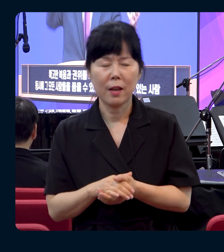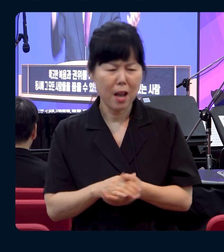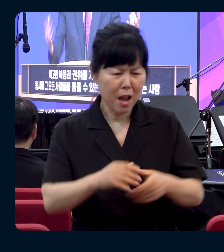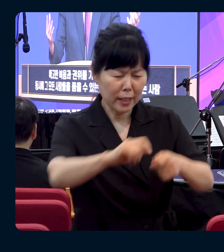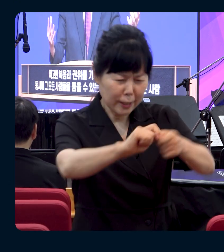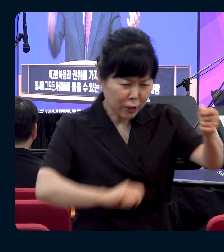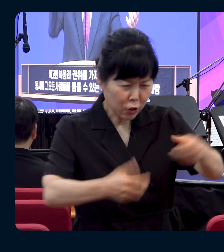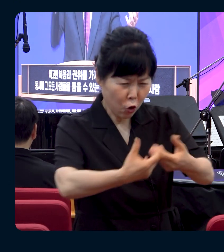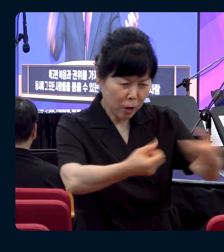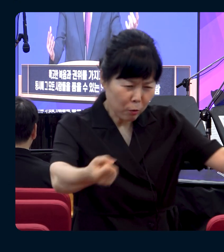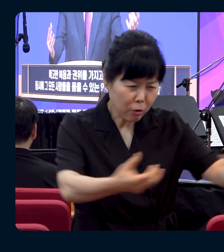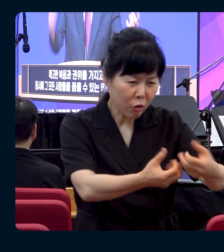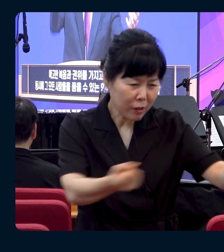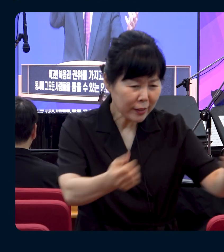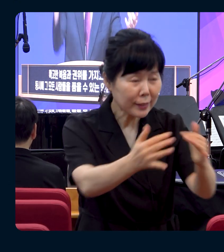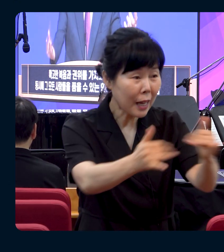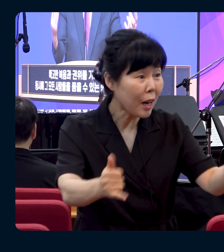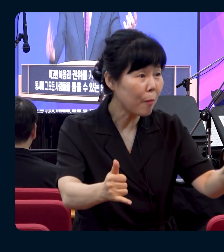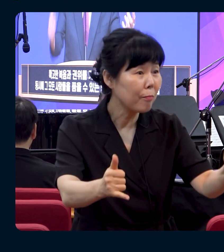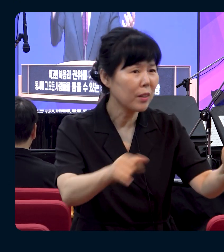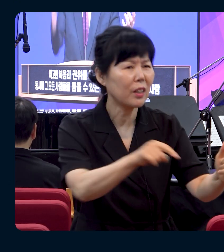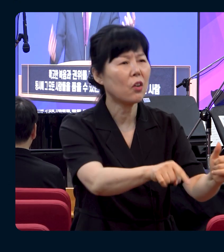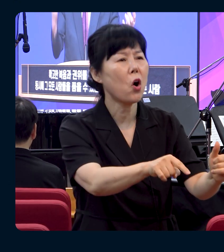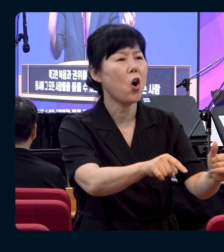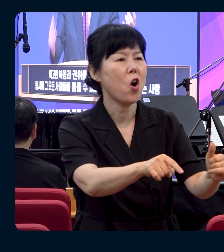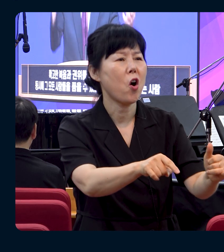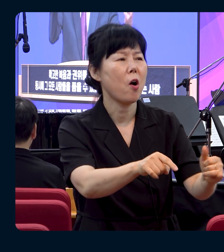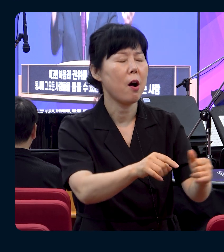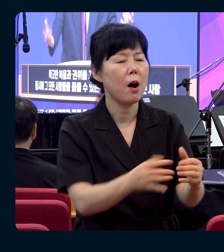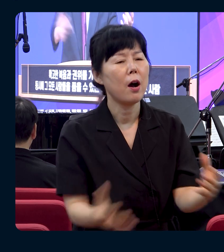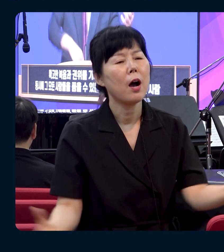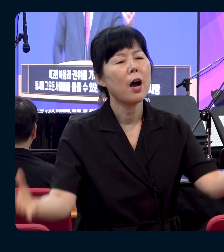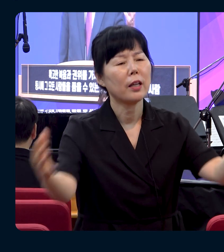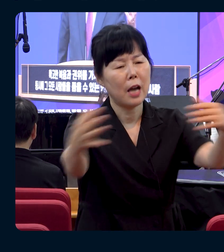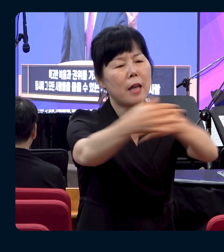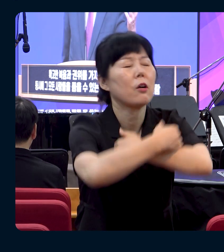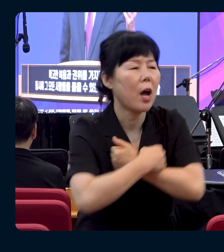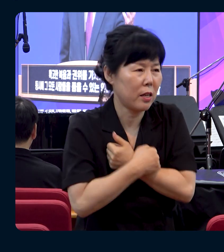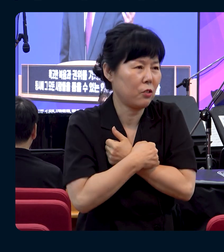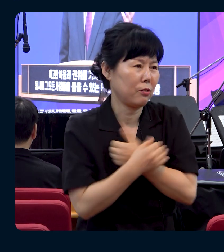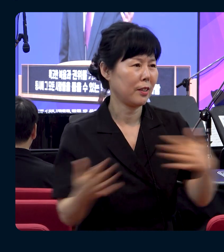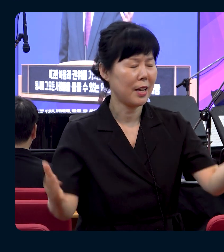사람을 품을 수 있는 인품과 성품이 있는 사람이 가야 한다.